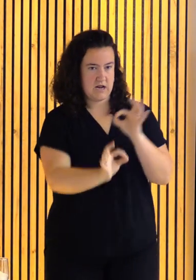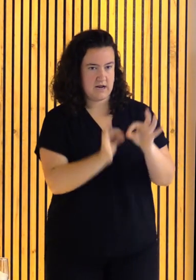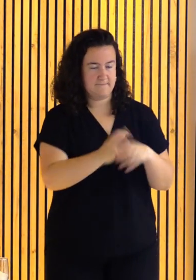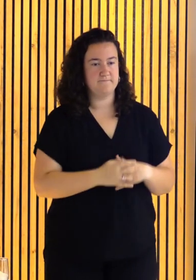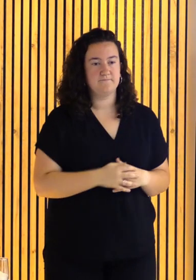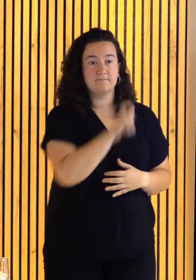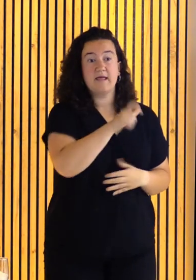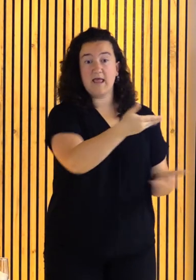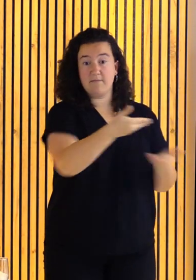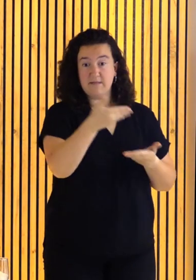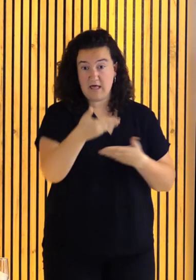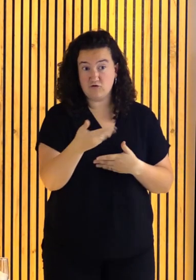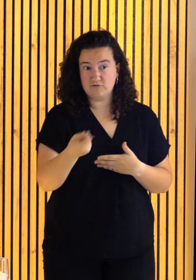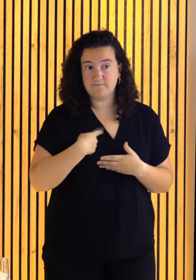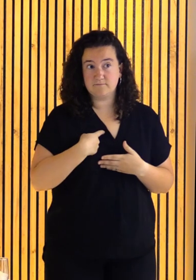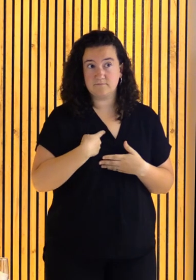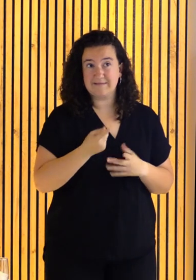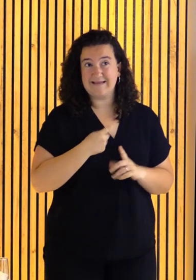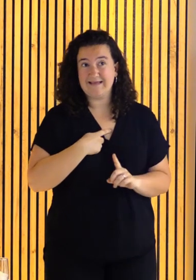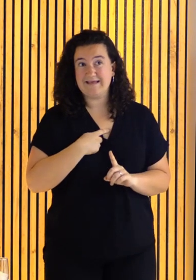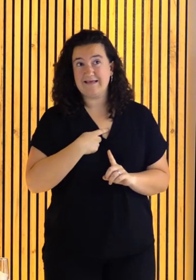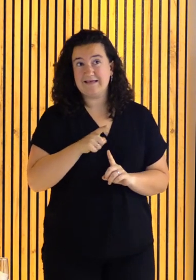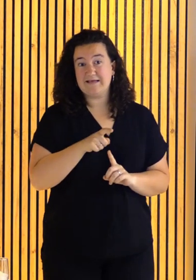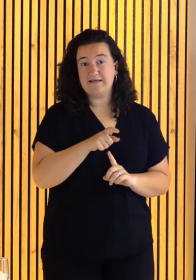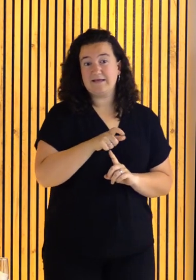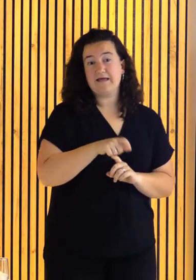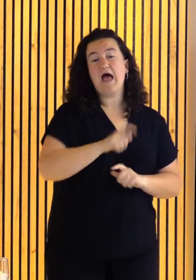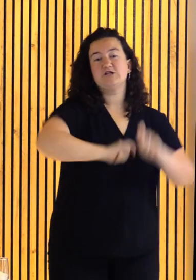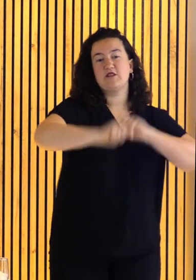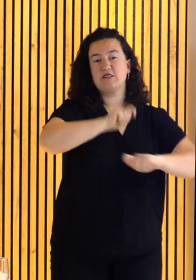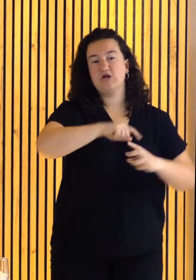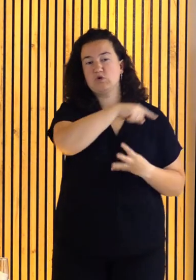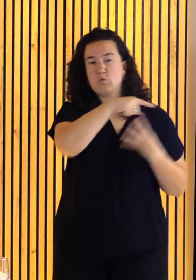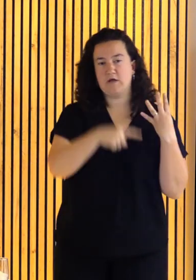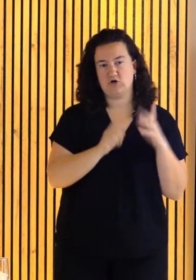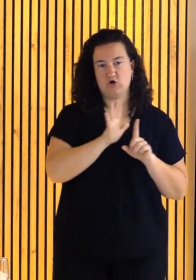Gonbidatuak ziren zapalkuntza batean edo gehiagoetan oinarritzen diren lau elkarte.